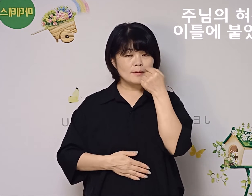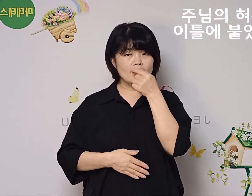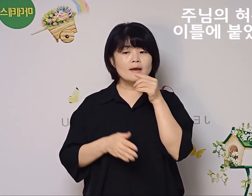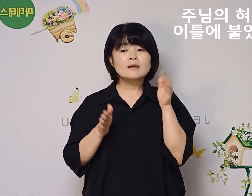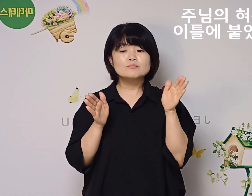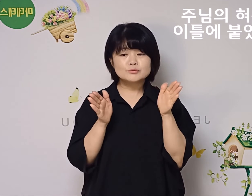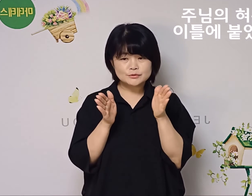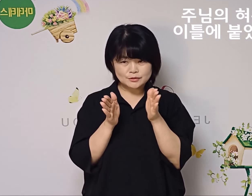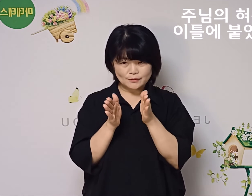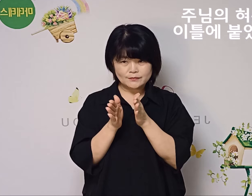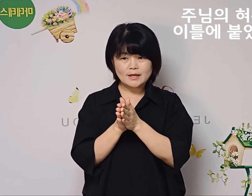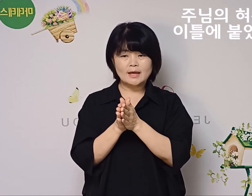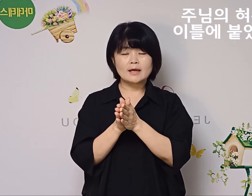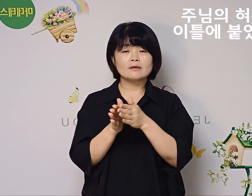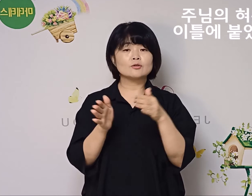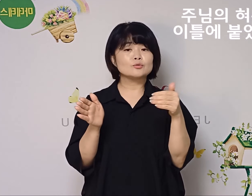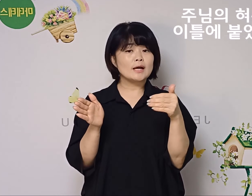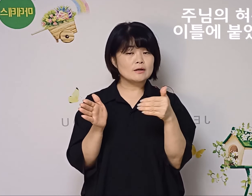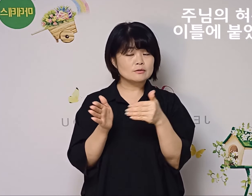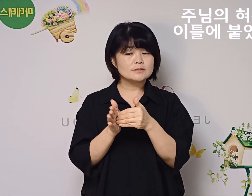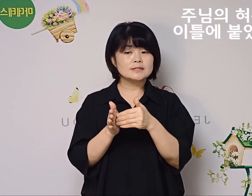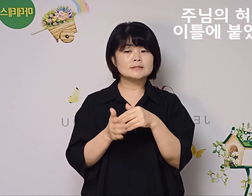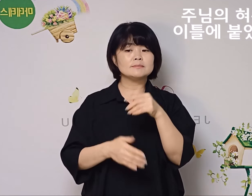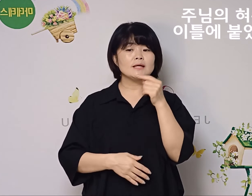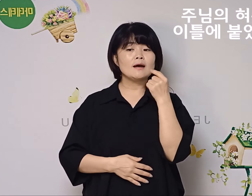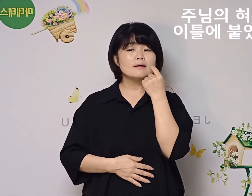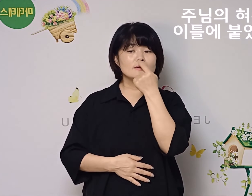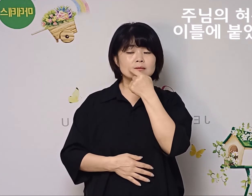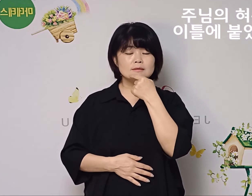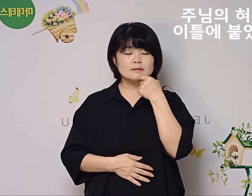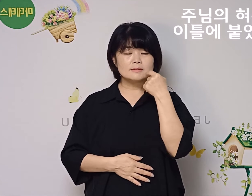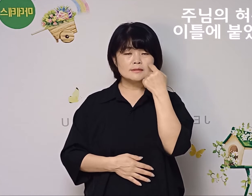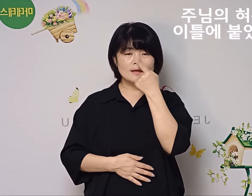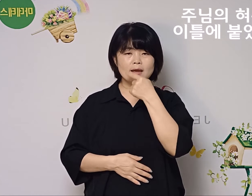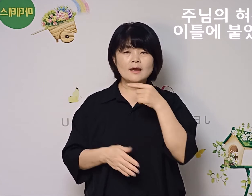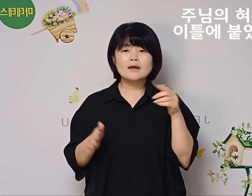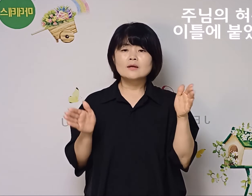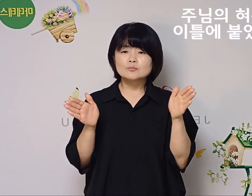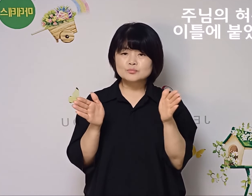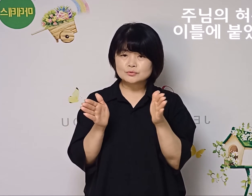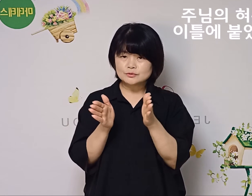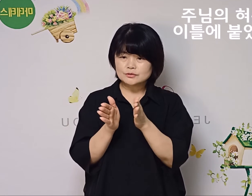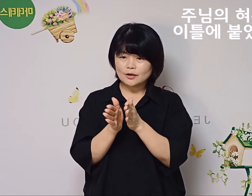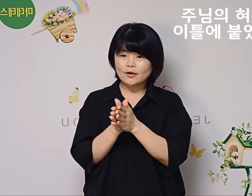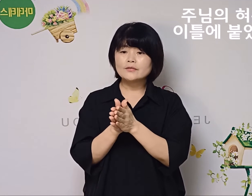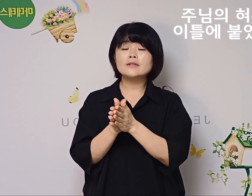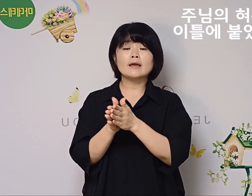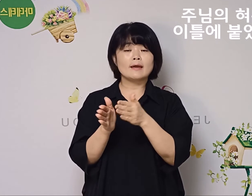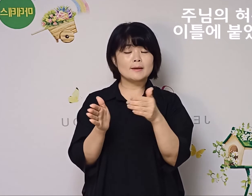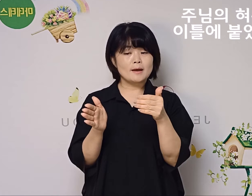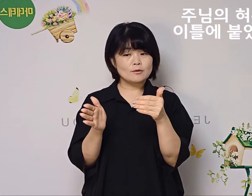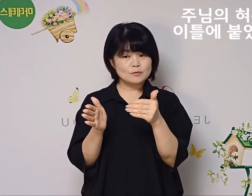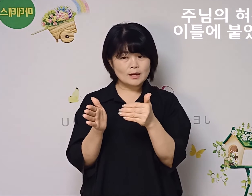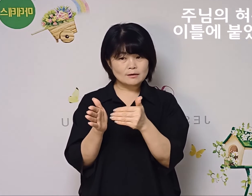입에 붙었네. 이것도 과거를 넣겠습니다. 이틀에 붙었네 하고